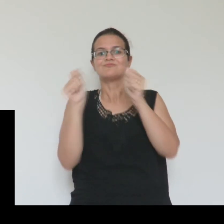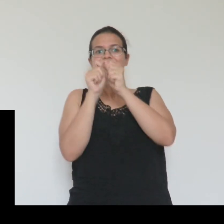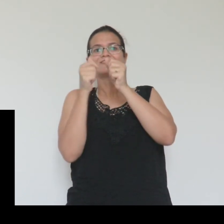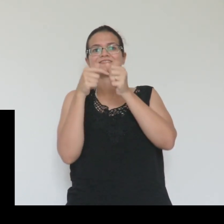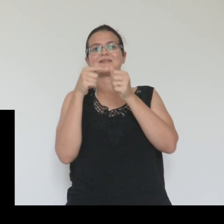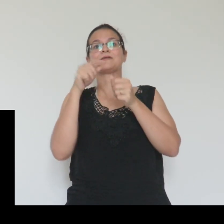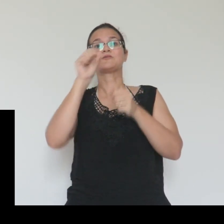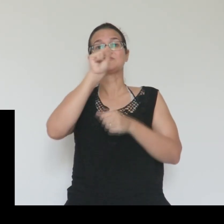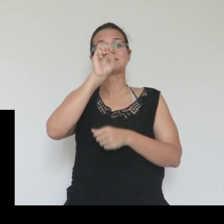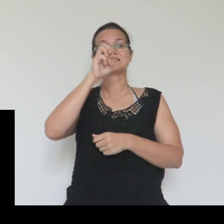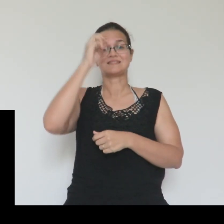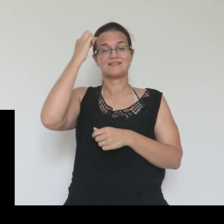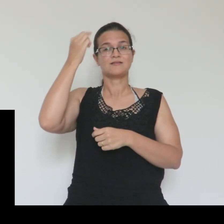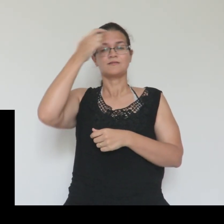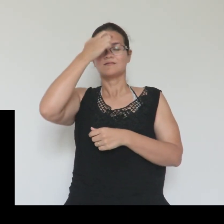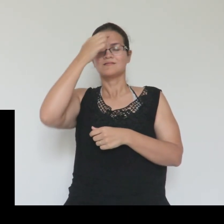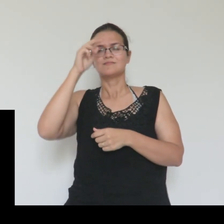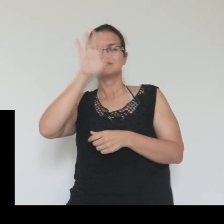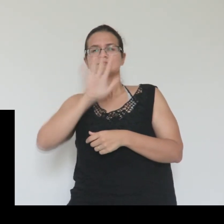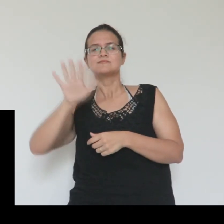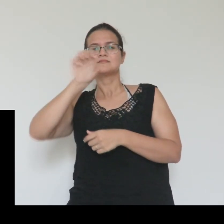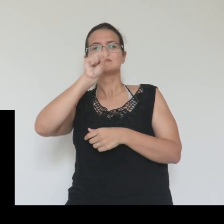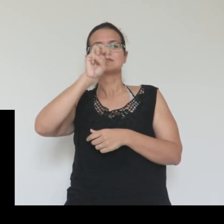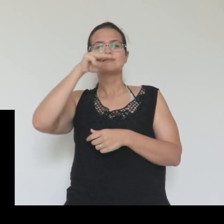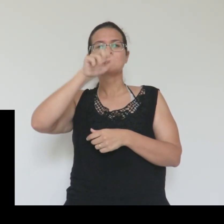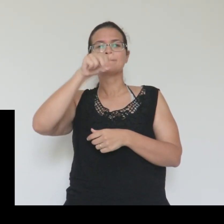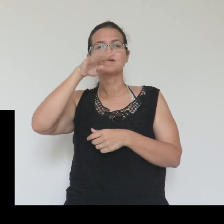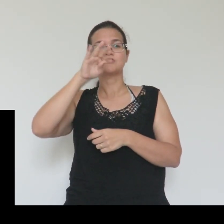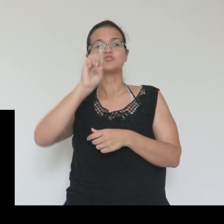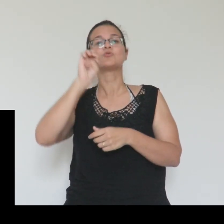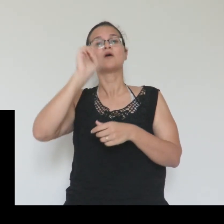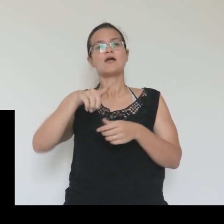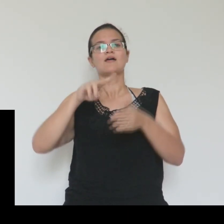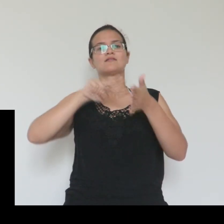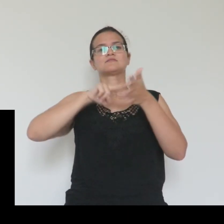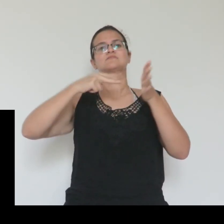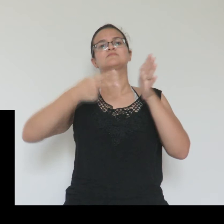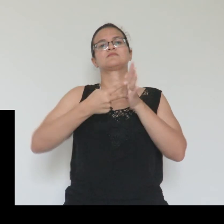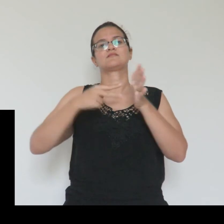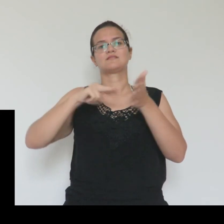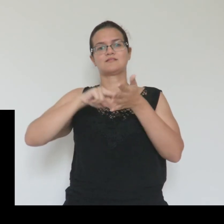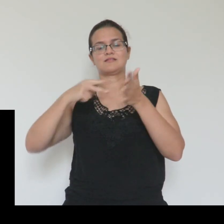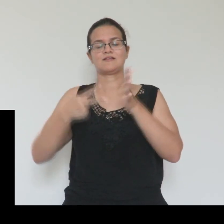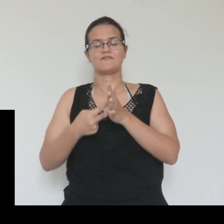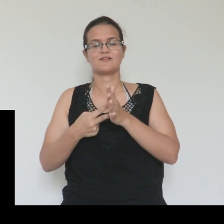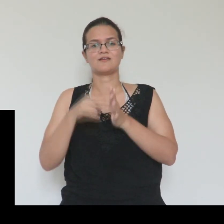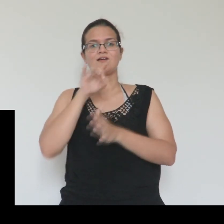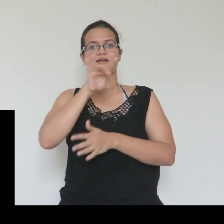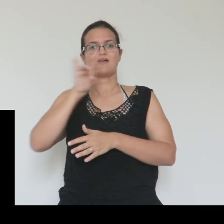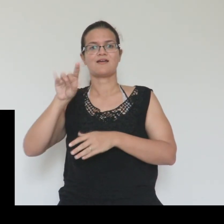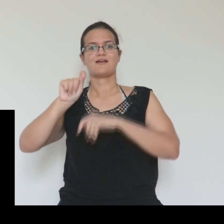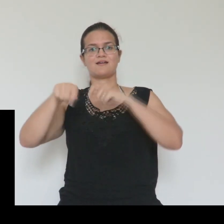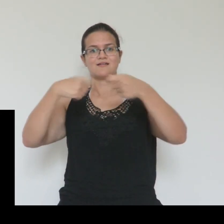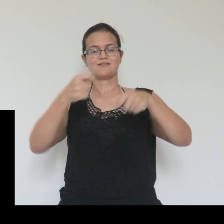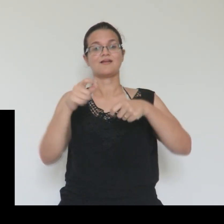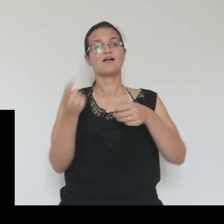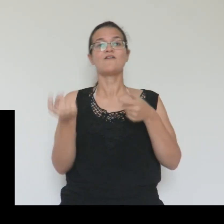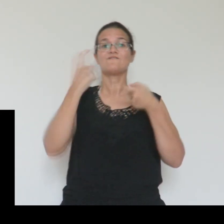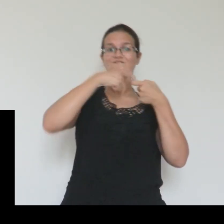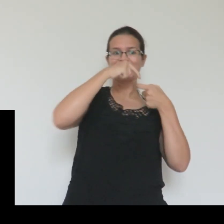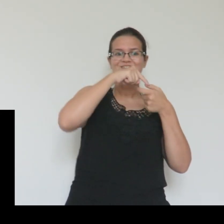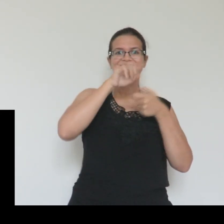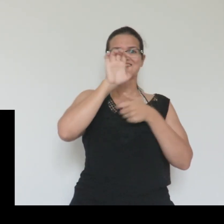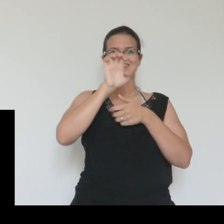os 5 parâmetros, né? Só para a gente entender um pouco sobre essa divisão desses 5 parâmetros, nós temos, né,